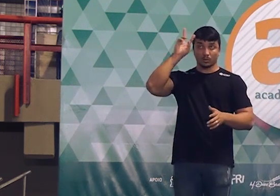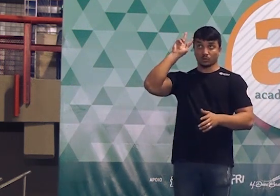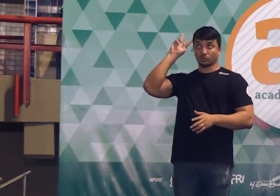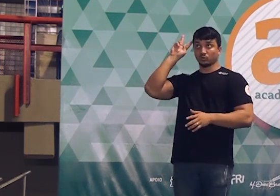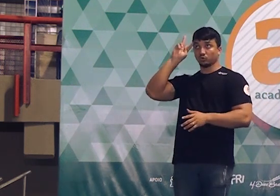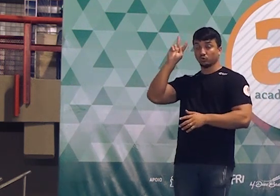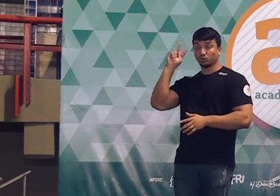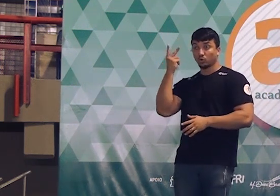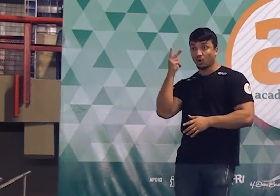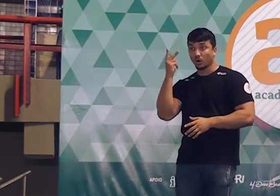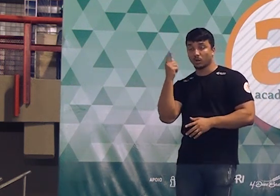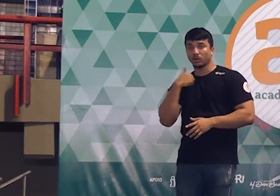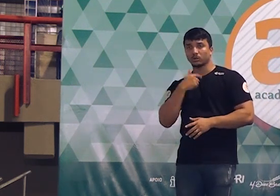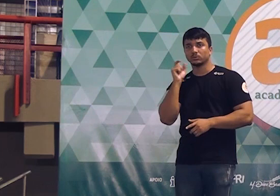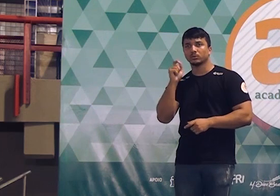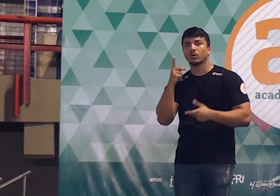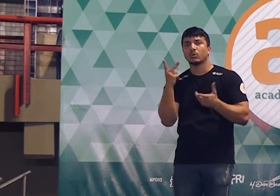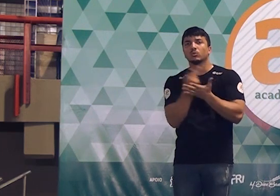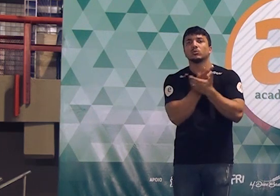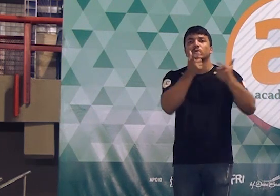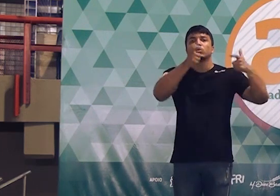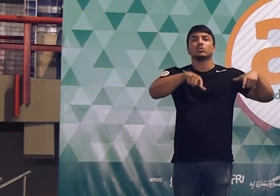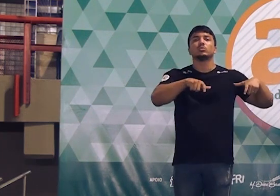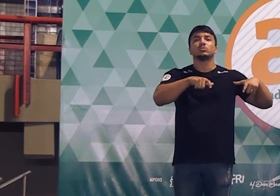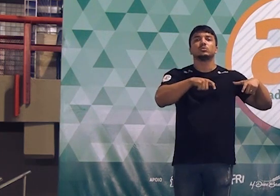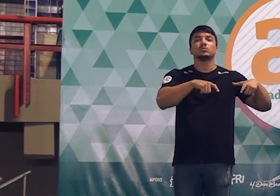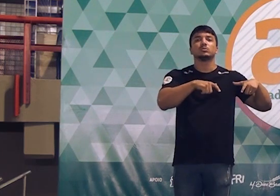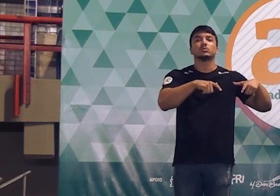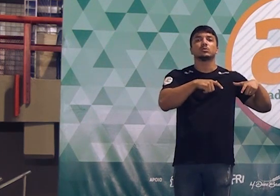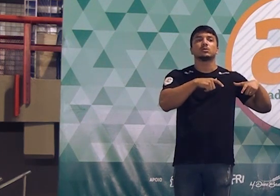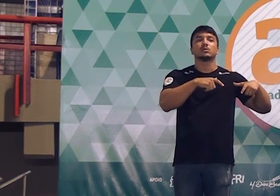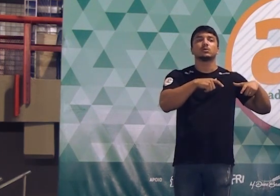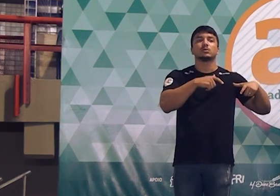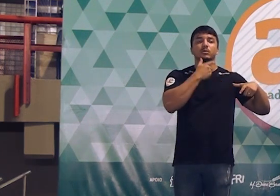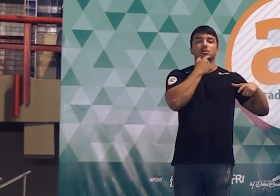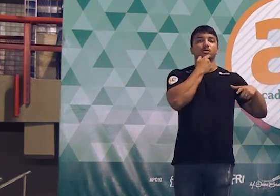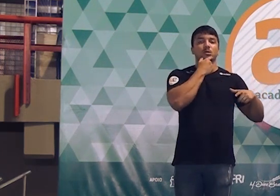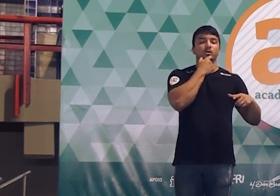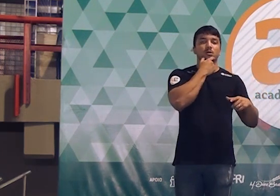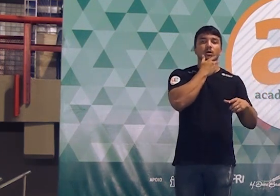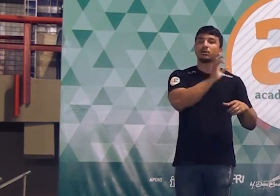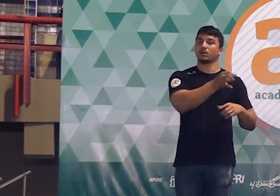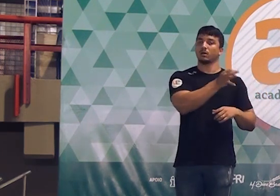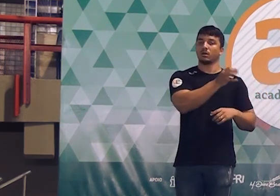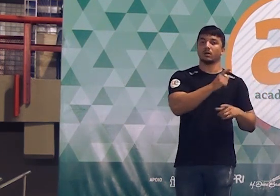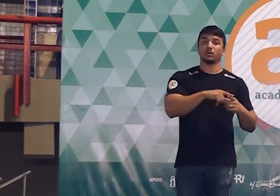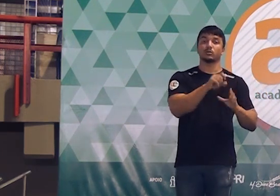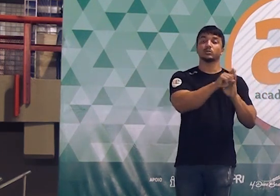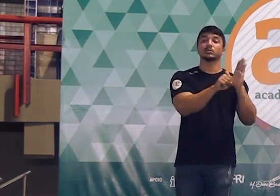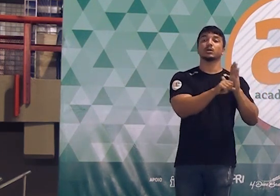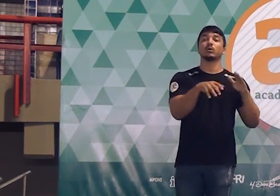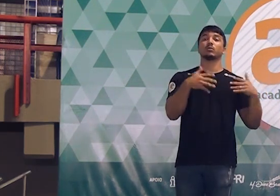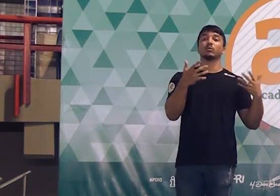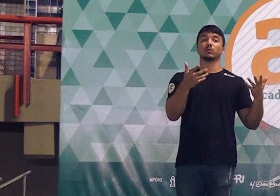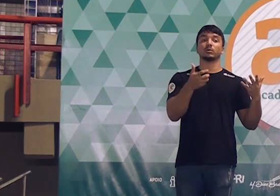história. Aconteceu aonde a primeira Revolução Industrial? Inglaterra. Que